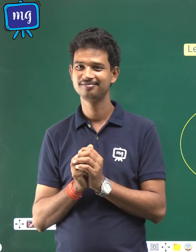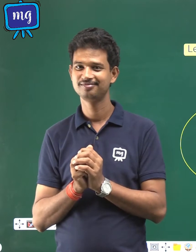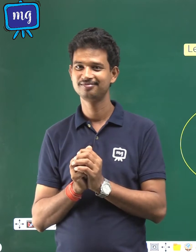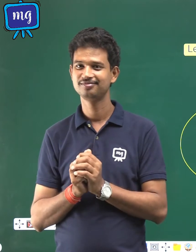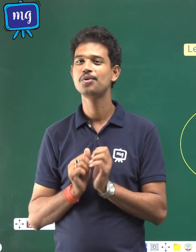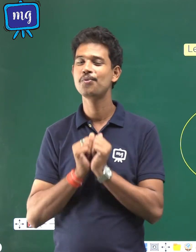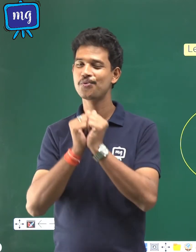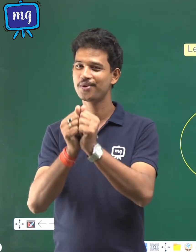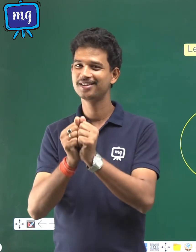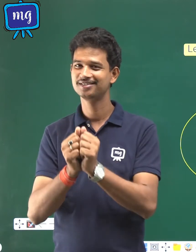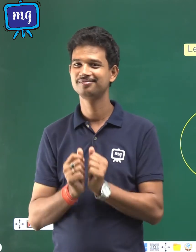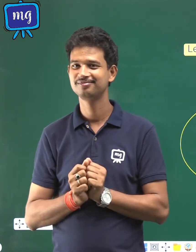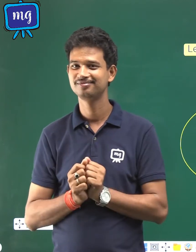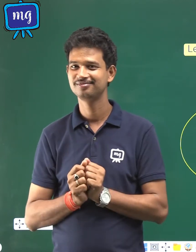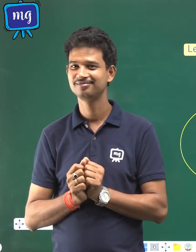with